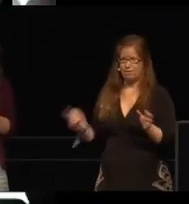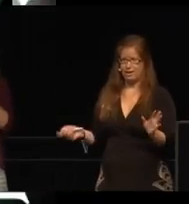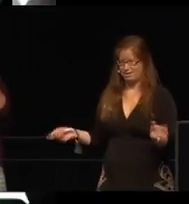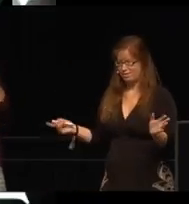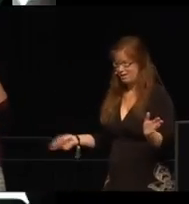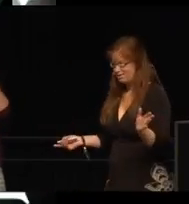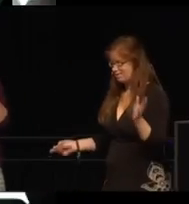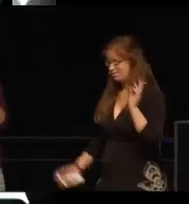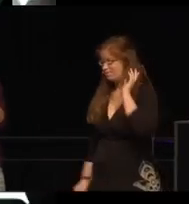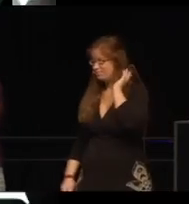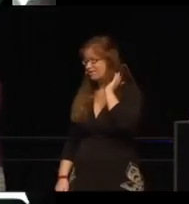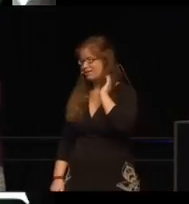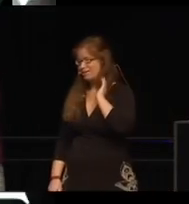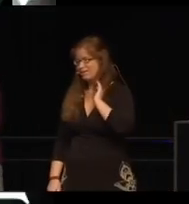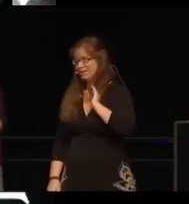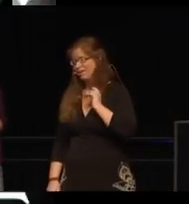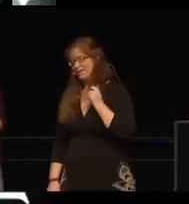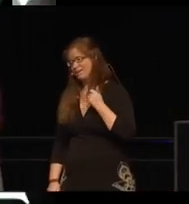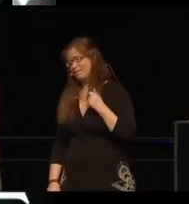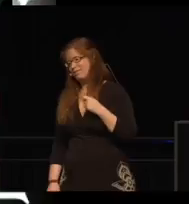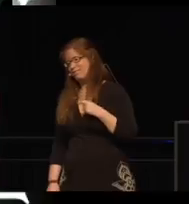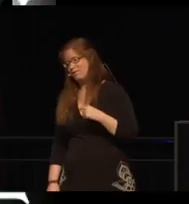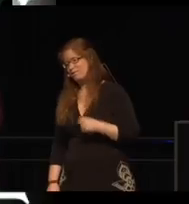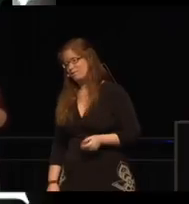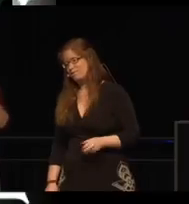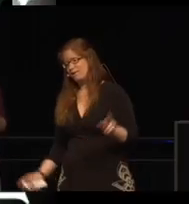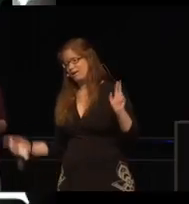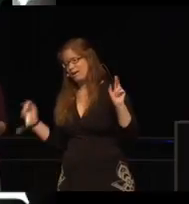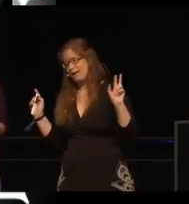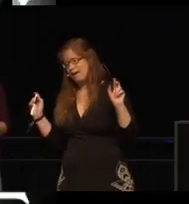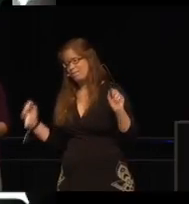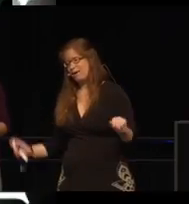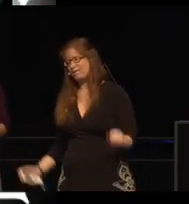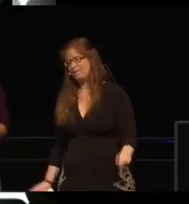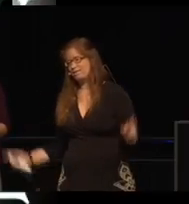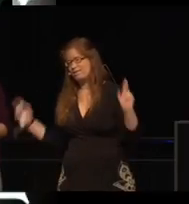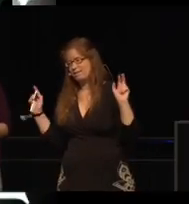Y lo necesitamos para todos los aparatos que están conectados a Internet. Además,